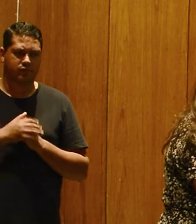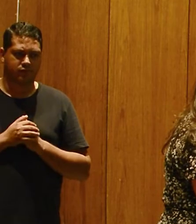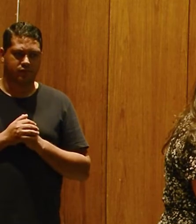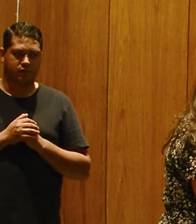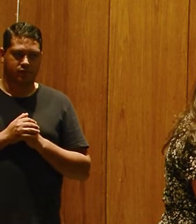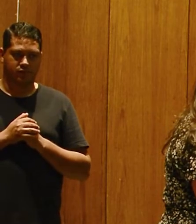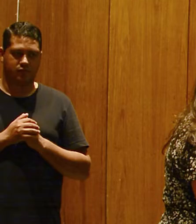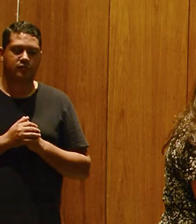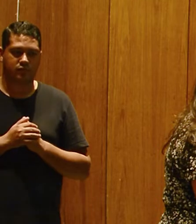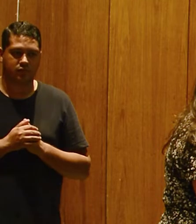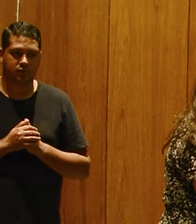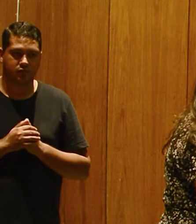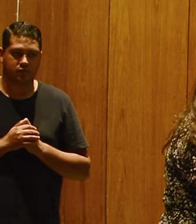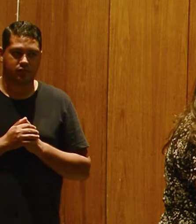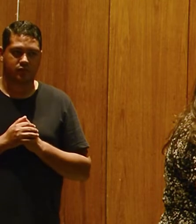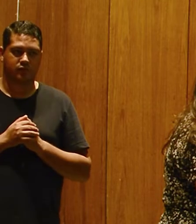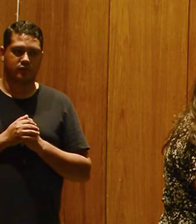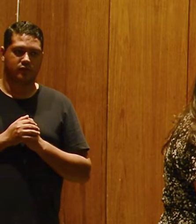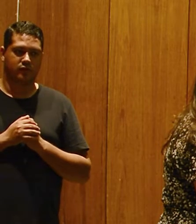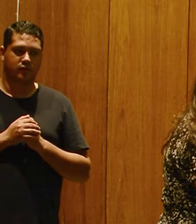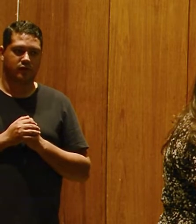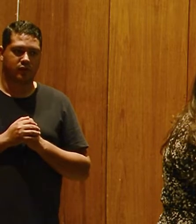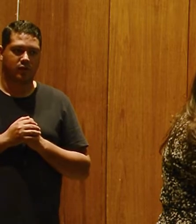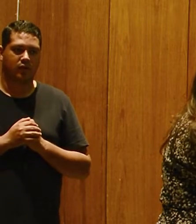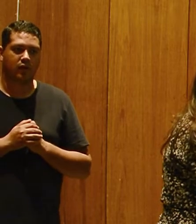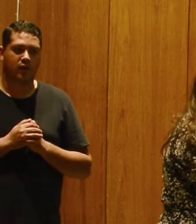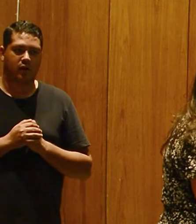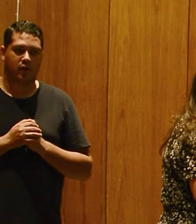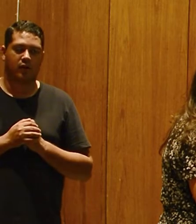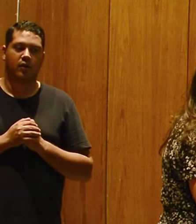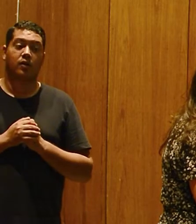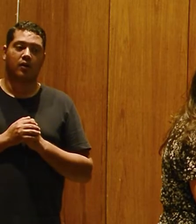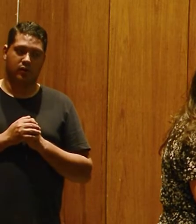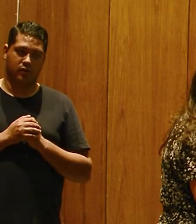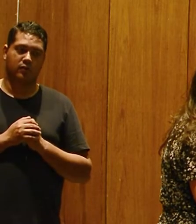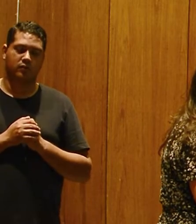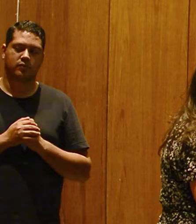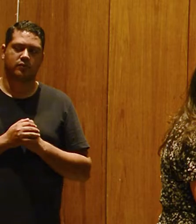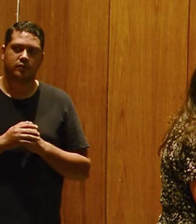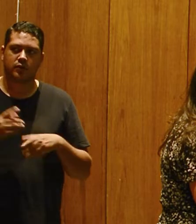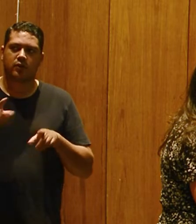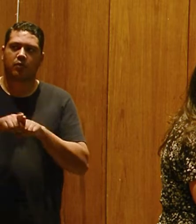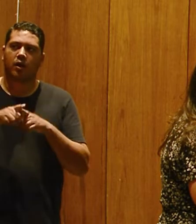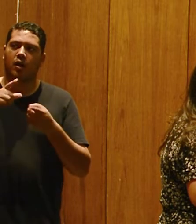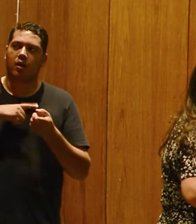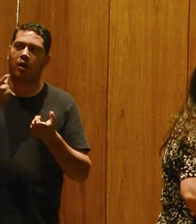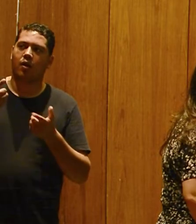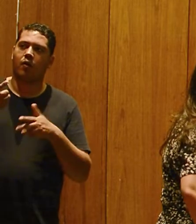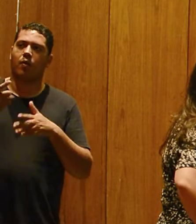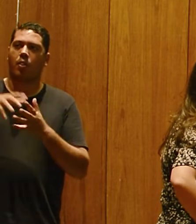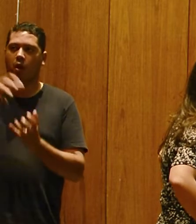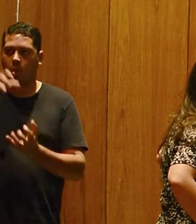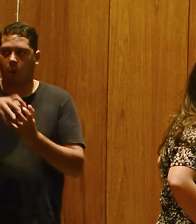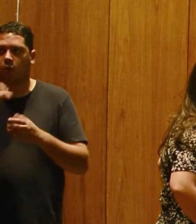terapia em idosos. Então, nós temos muitos pacientes idosos na clínica, pacientes adultos,